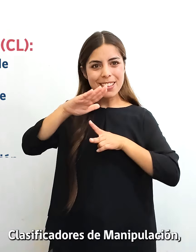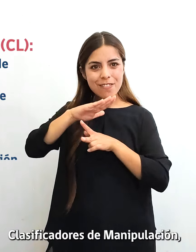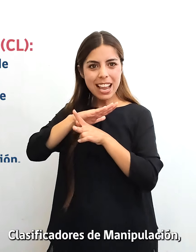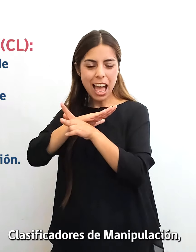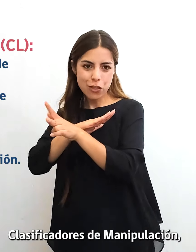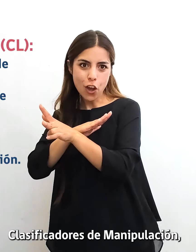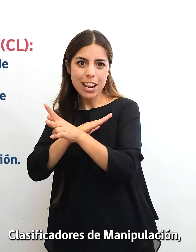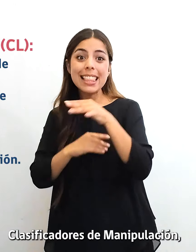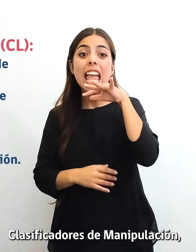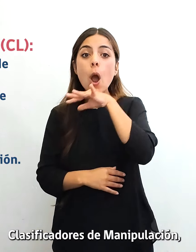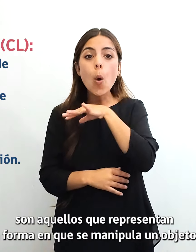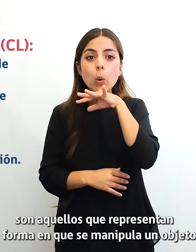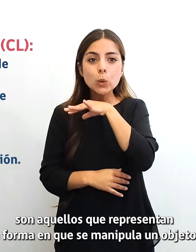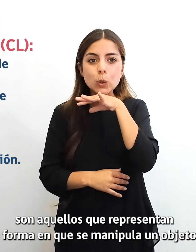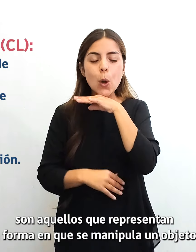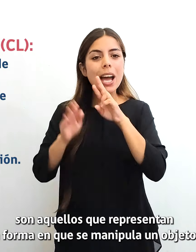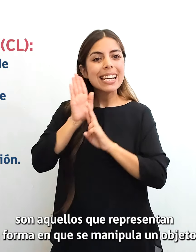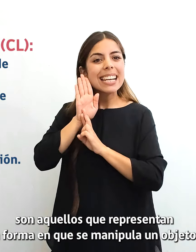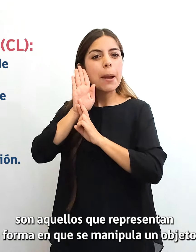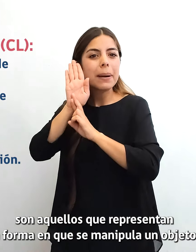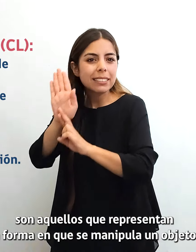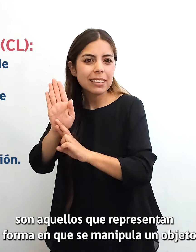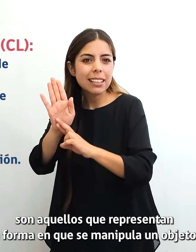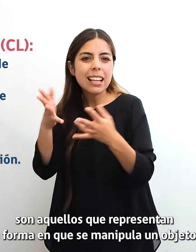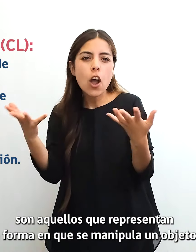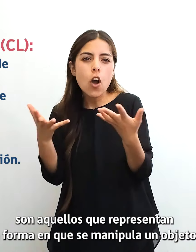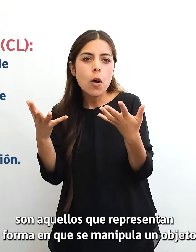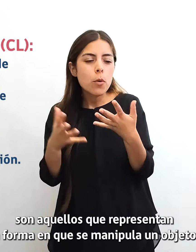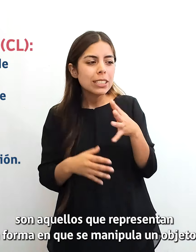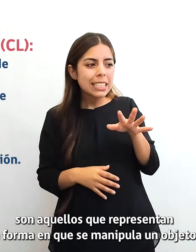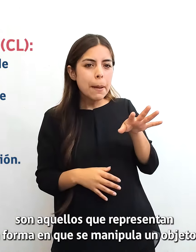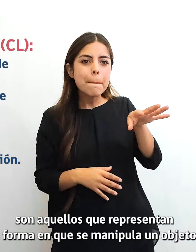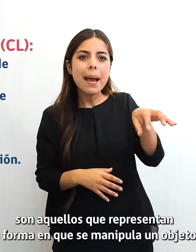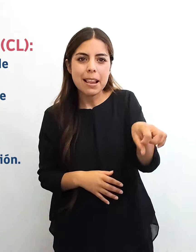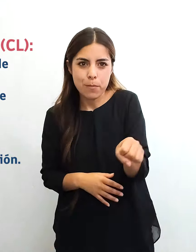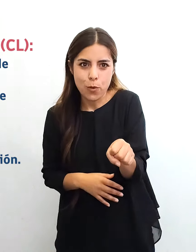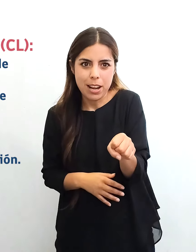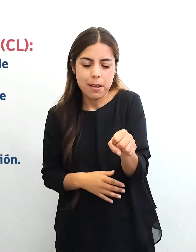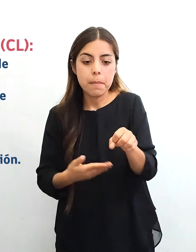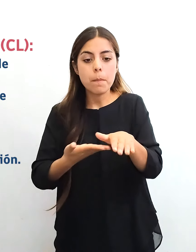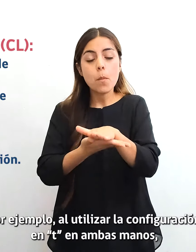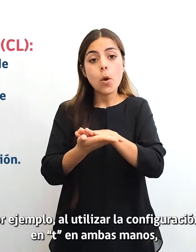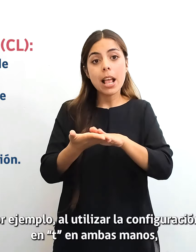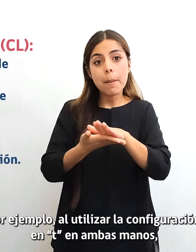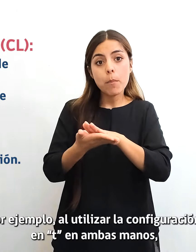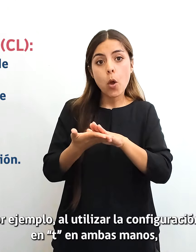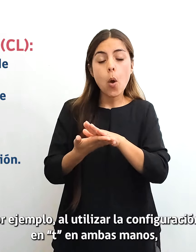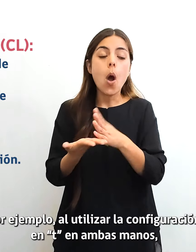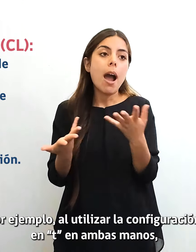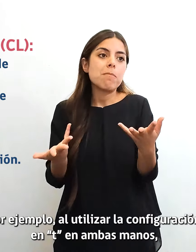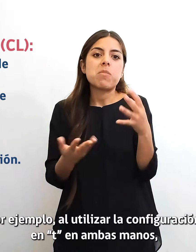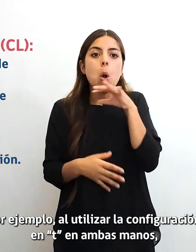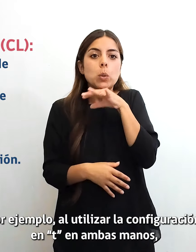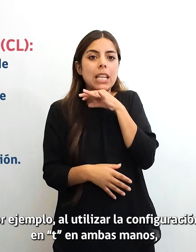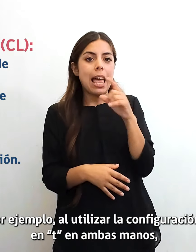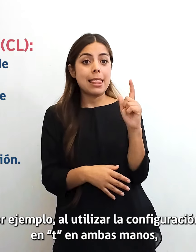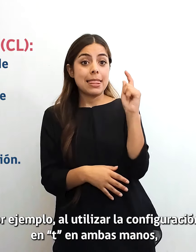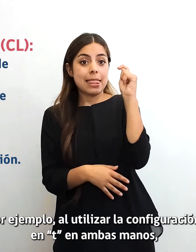Clasificadores de manipulación son aquellos que representan la forma en que se manipula un objeto. Por ejemplo, al utilizar la configuración